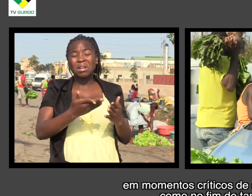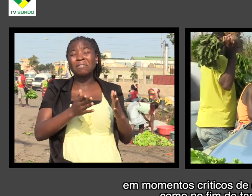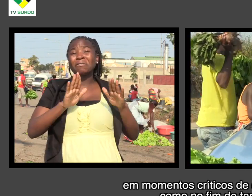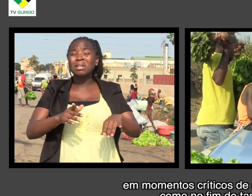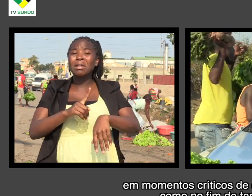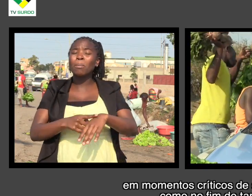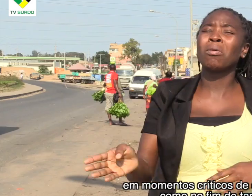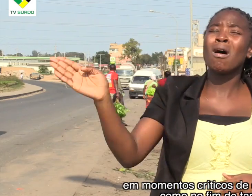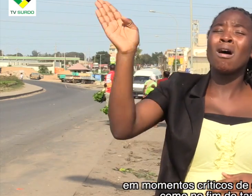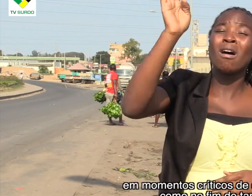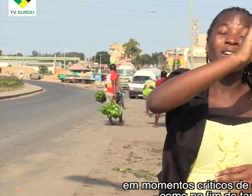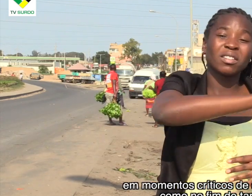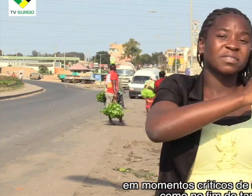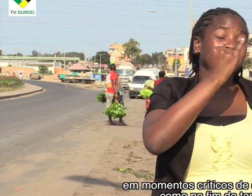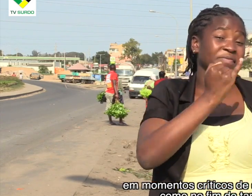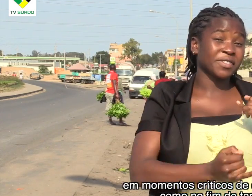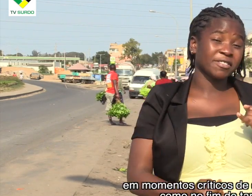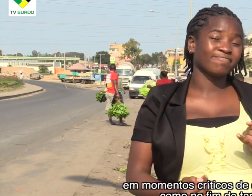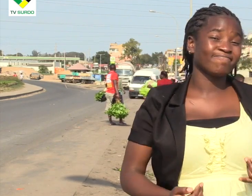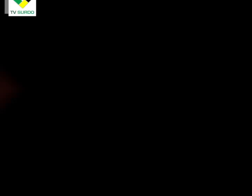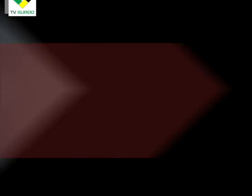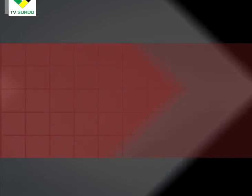de circulação, como no fim da tarde.